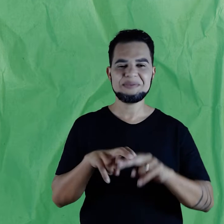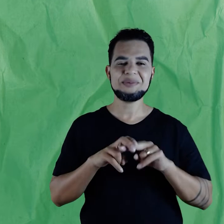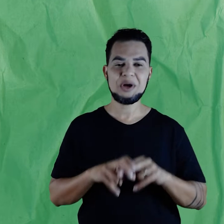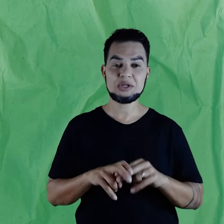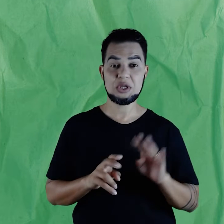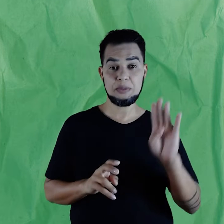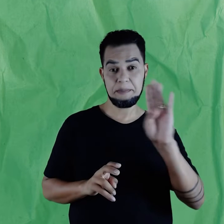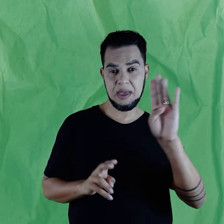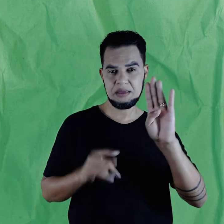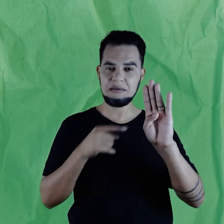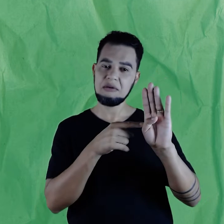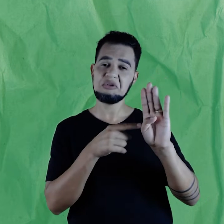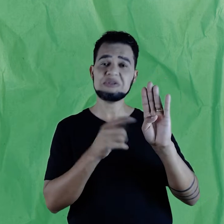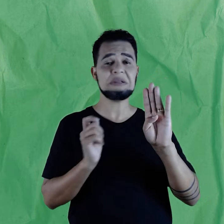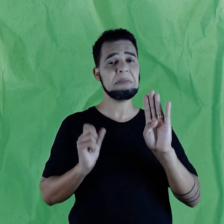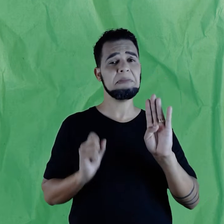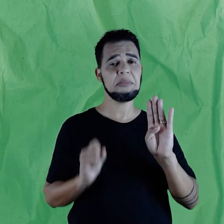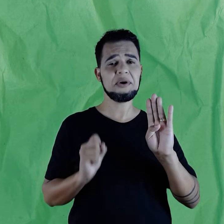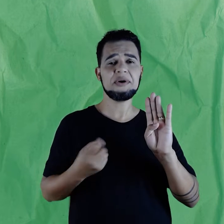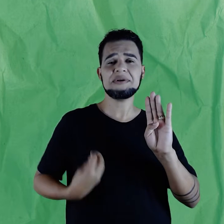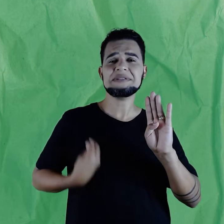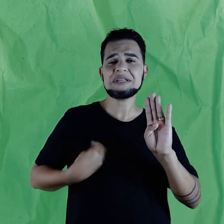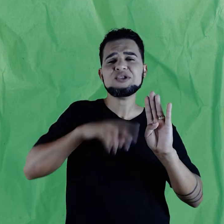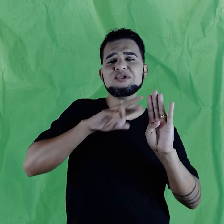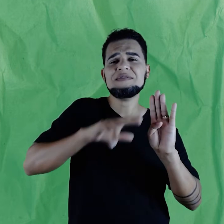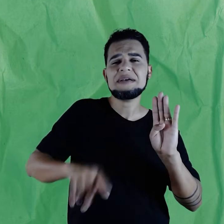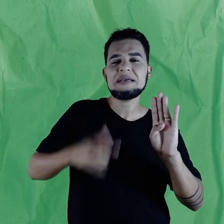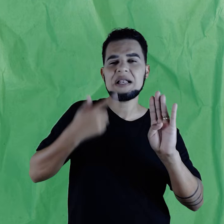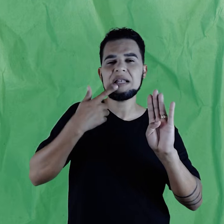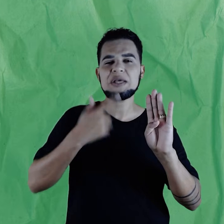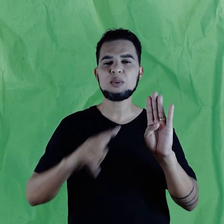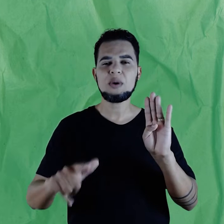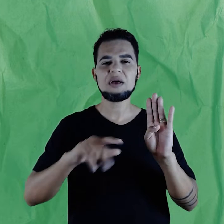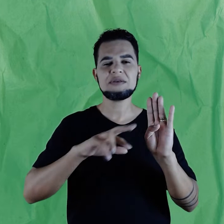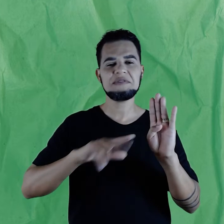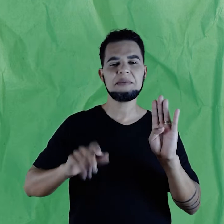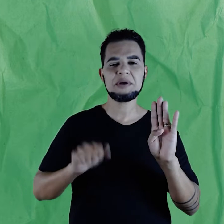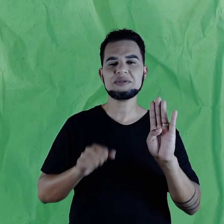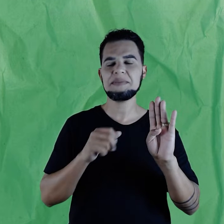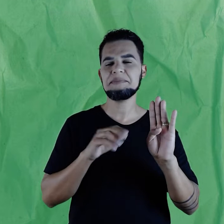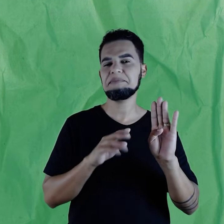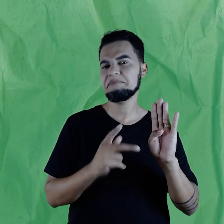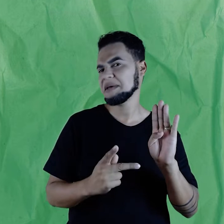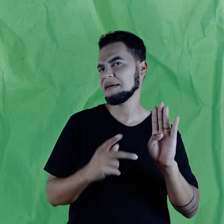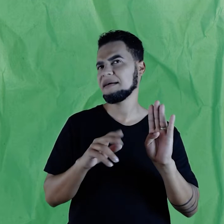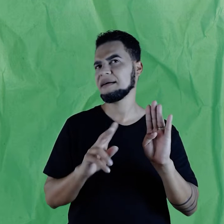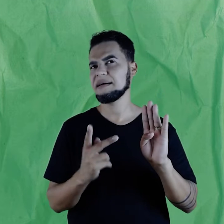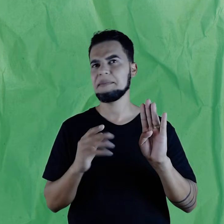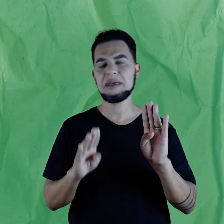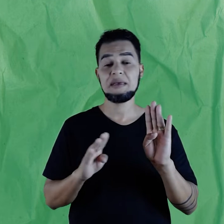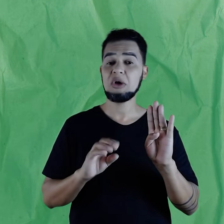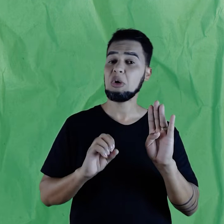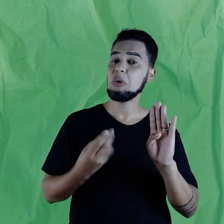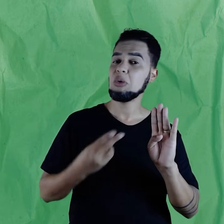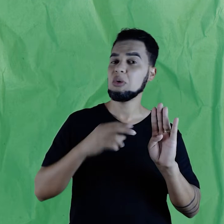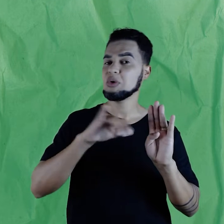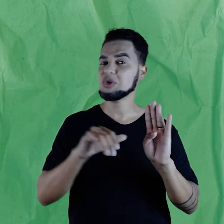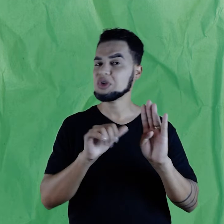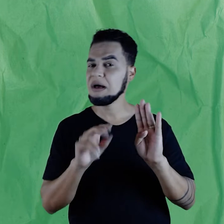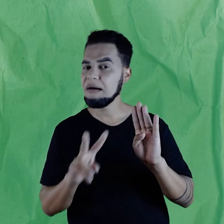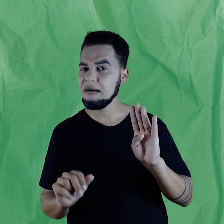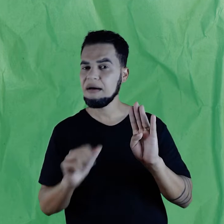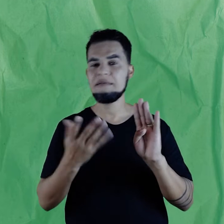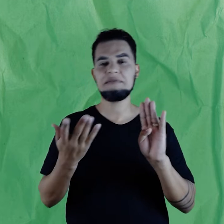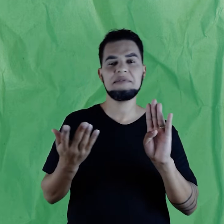esse back-end ele pode estar em diversas linguagens, pode ser um back-end em PHP, em JavaScript, em